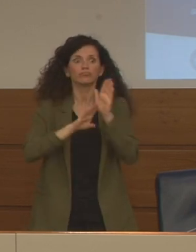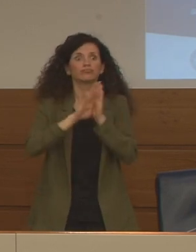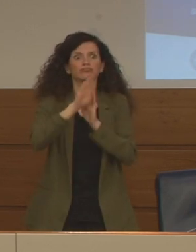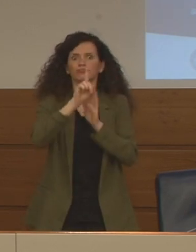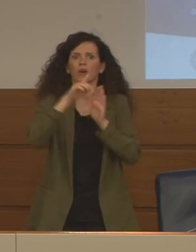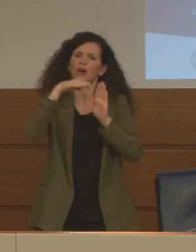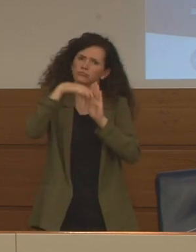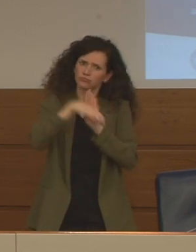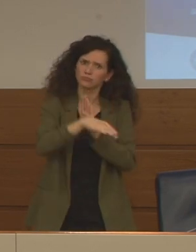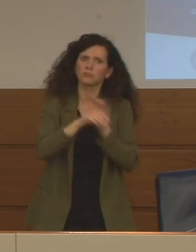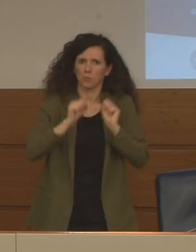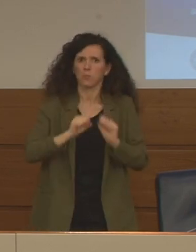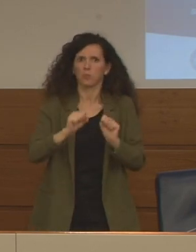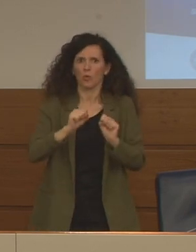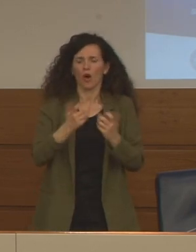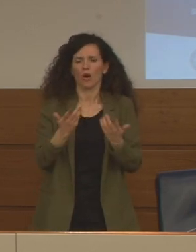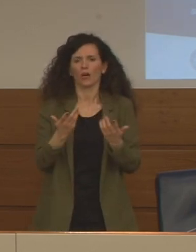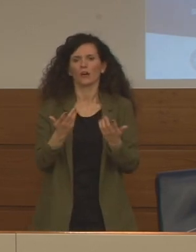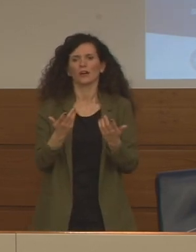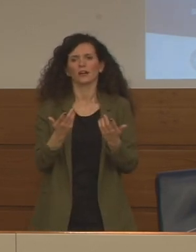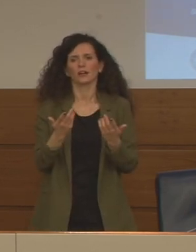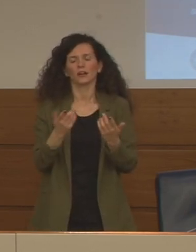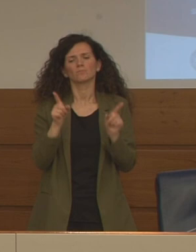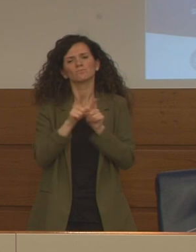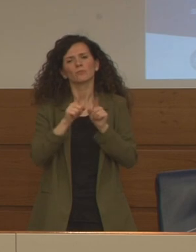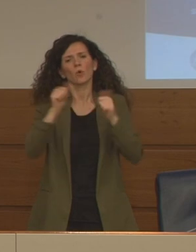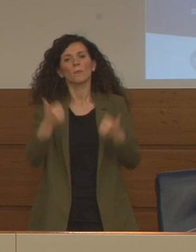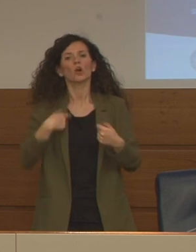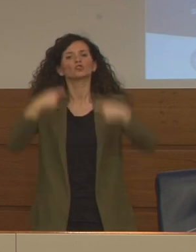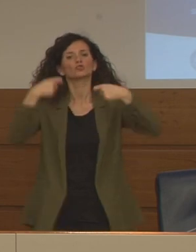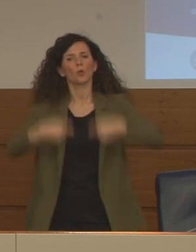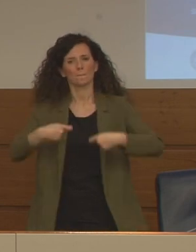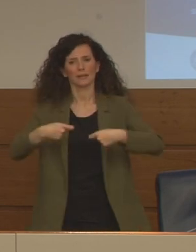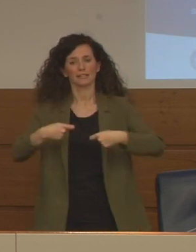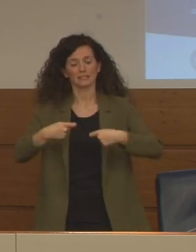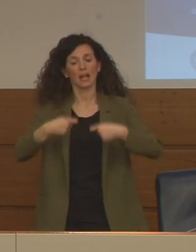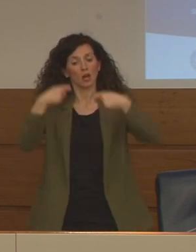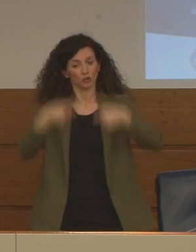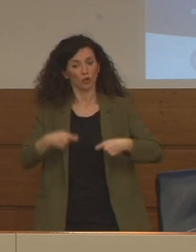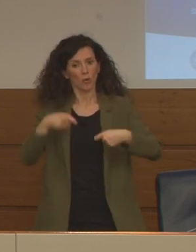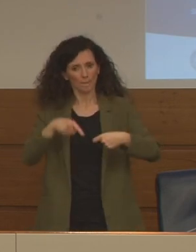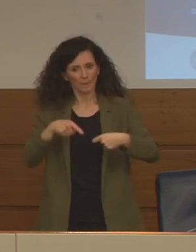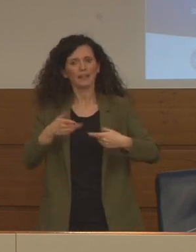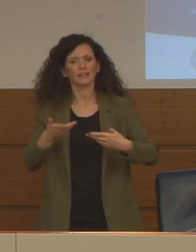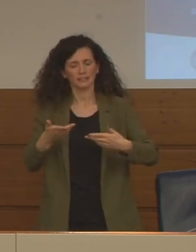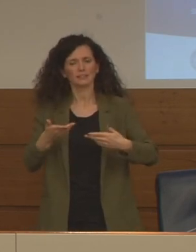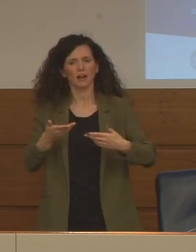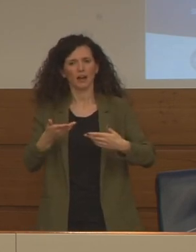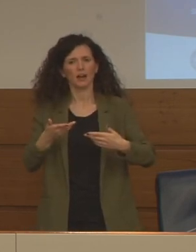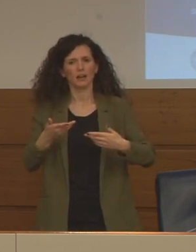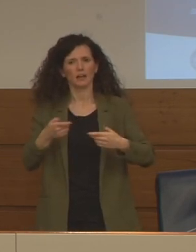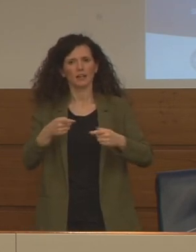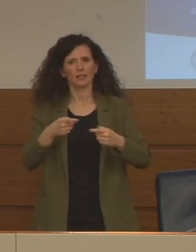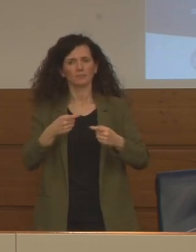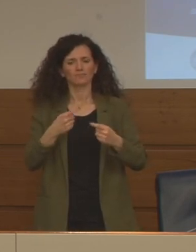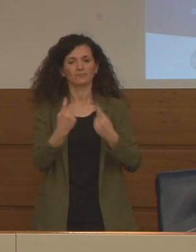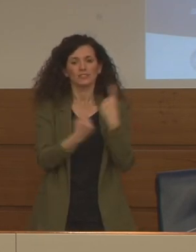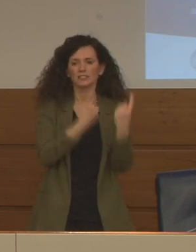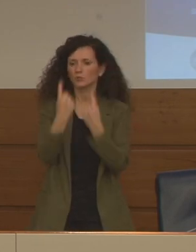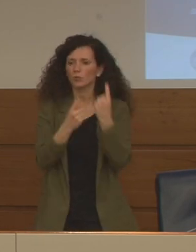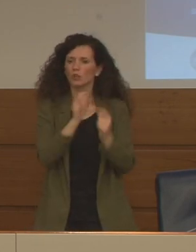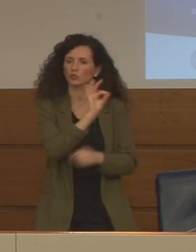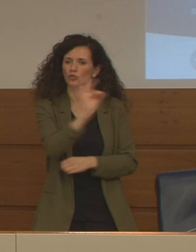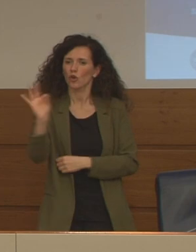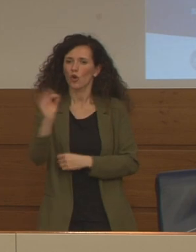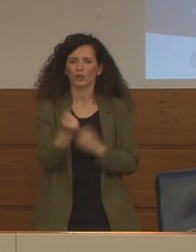si riproduca in altre province questo è un po e la scommessa che stiamo facendo in questo momento il pattern di casistica xi